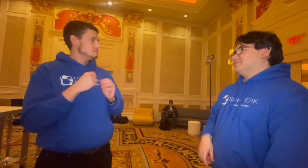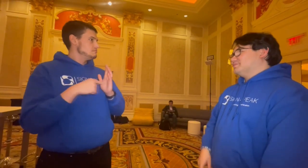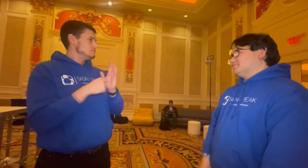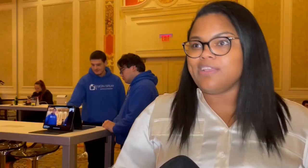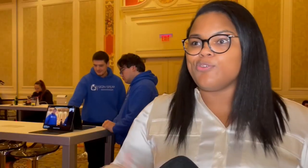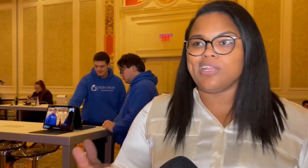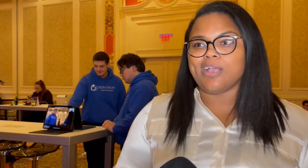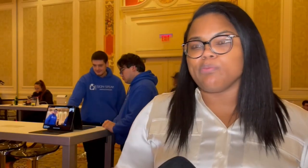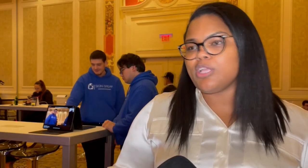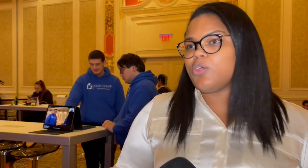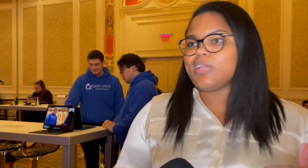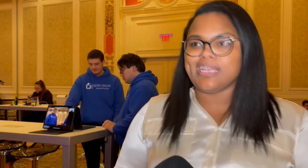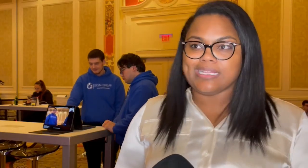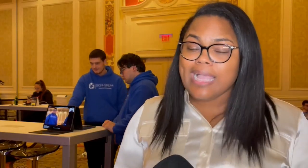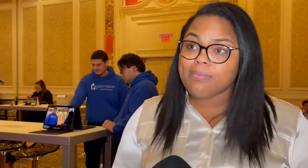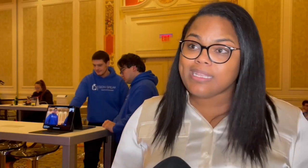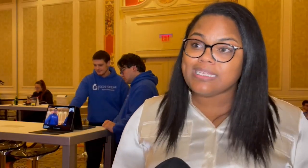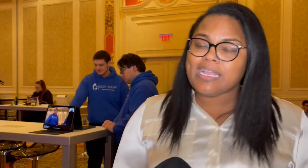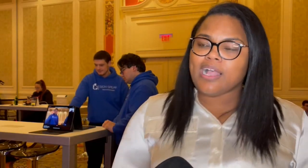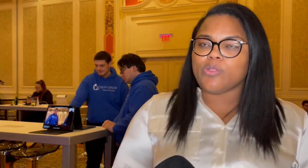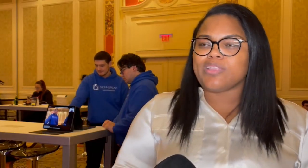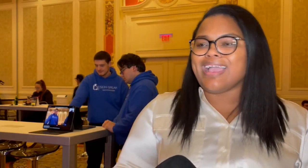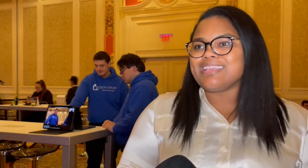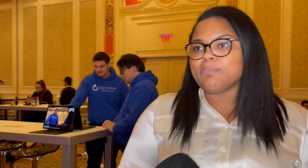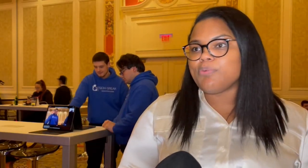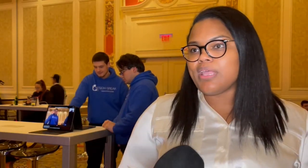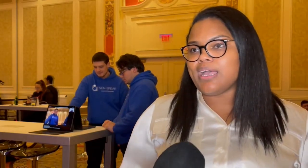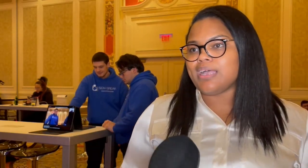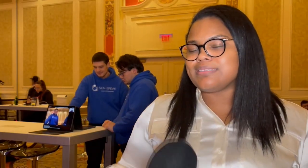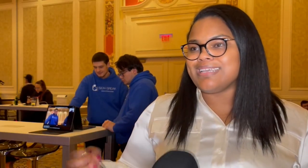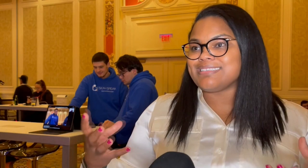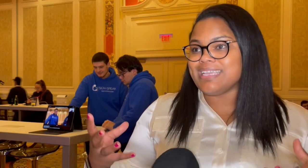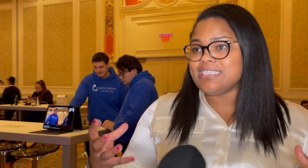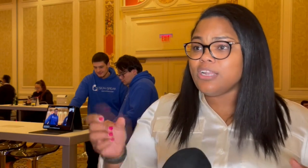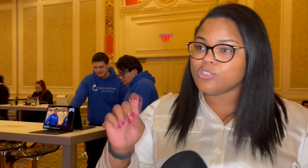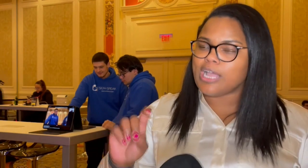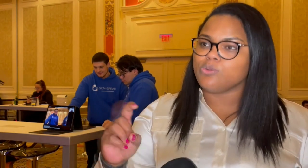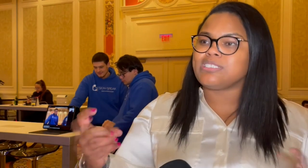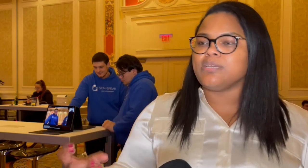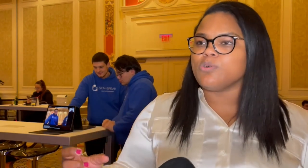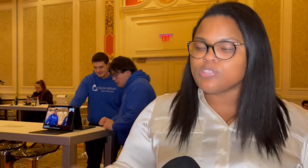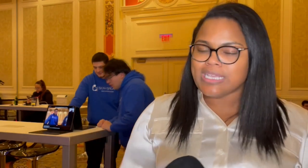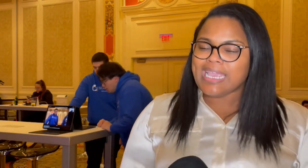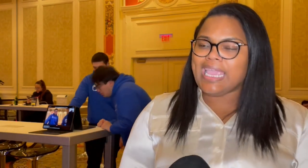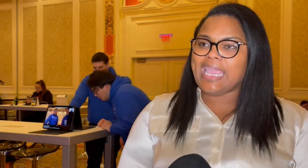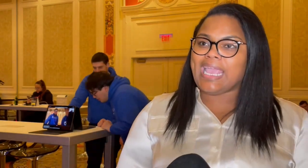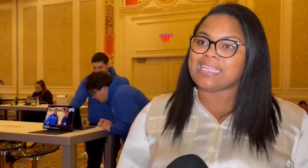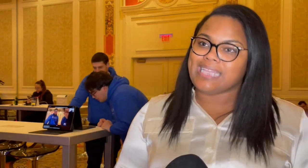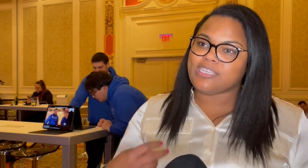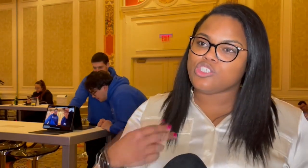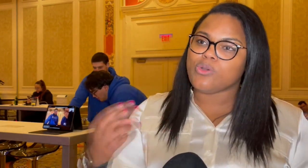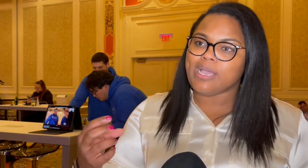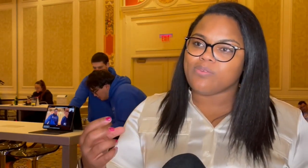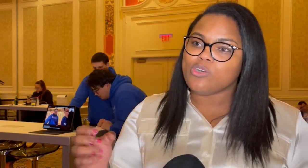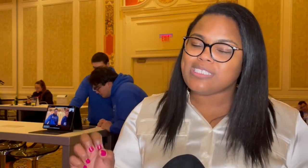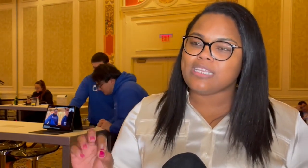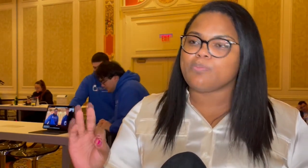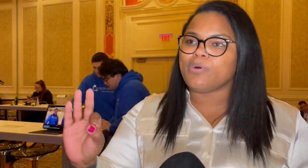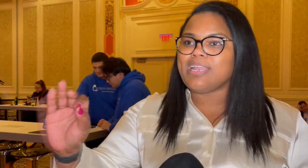en el teléfono, en la computadora, en el tablet, a donde alguien pueda hacer seña, lo traducimos a texto y a voz y después la